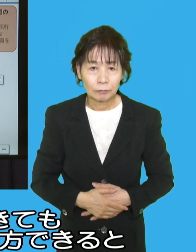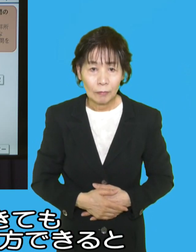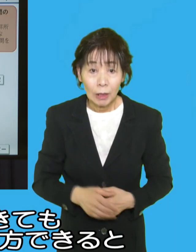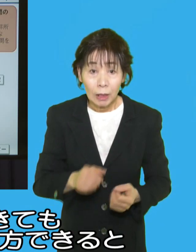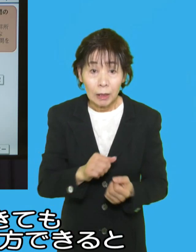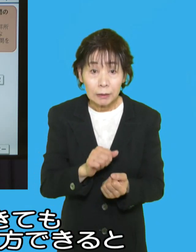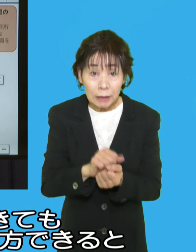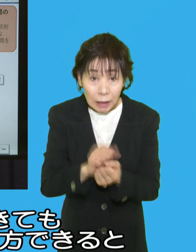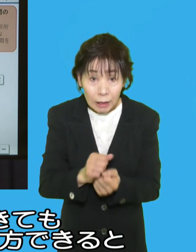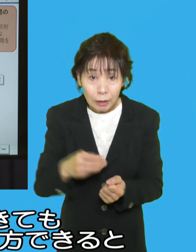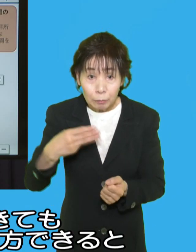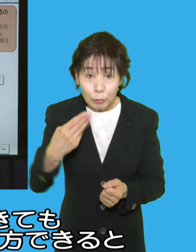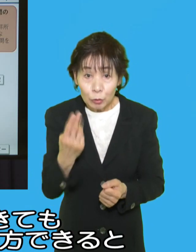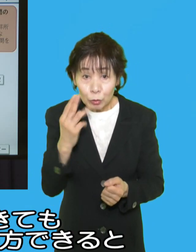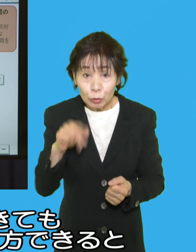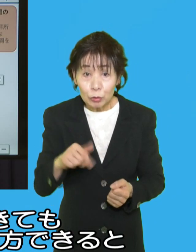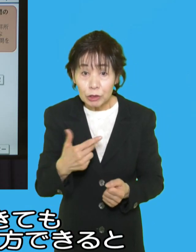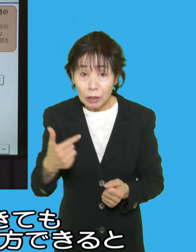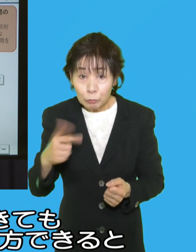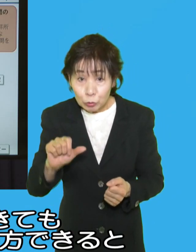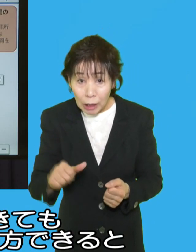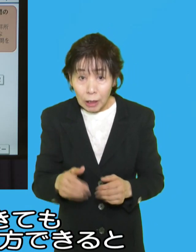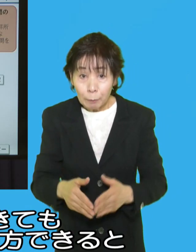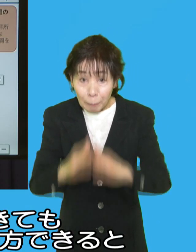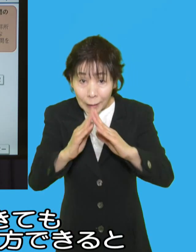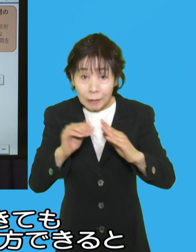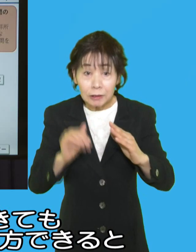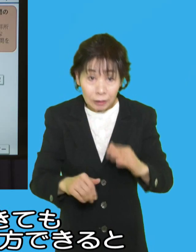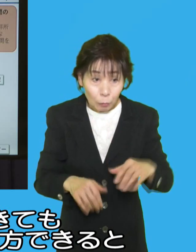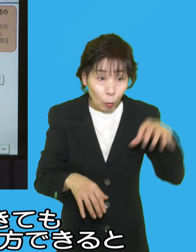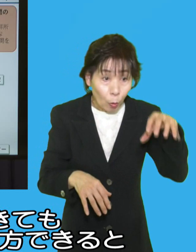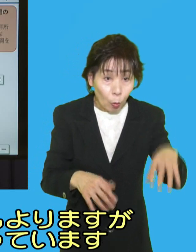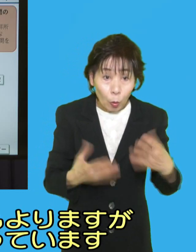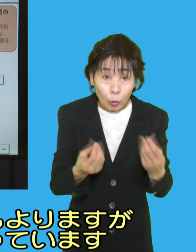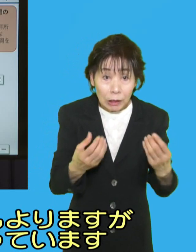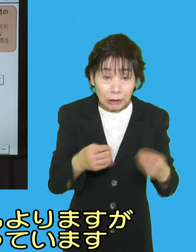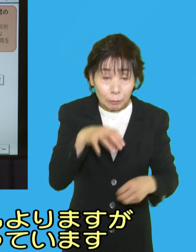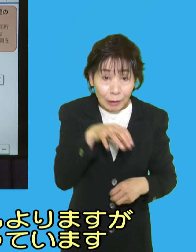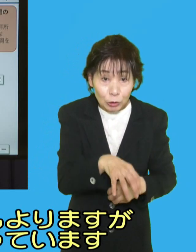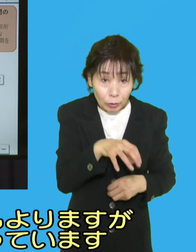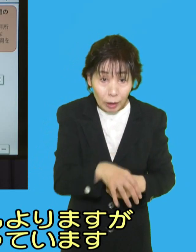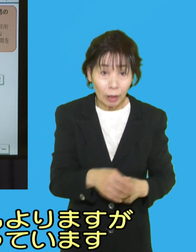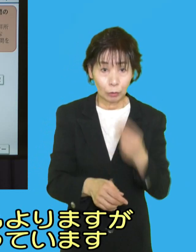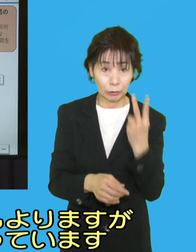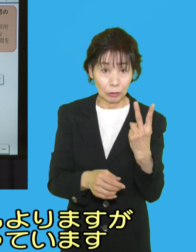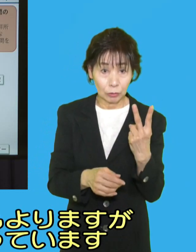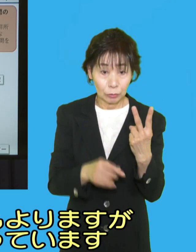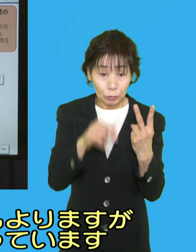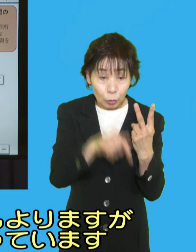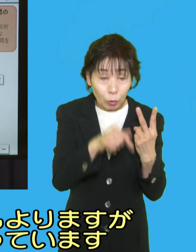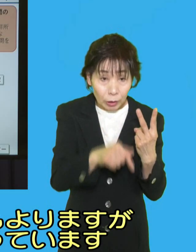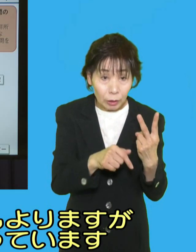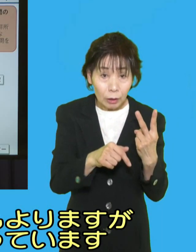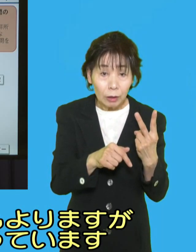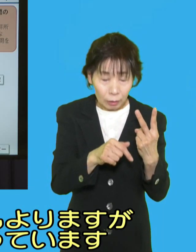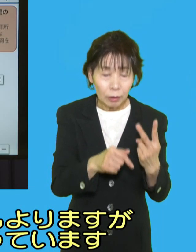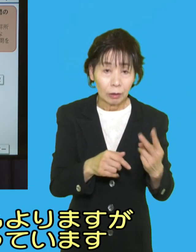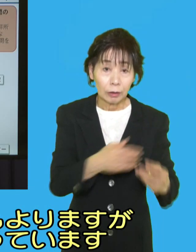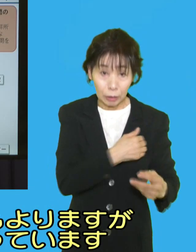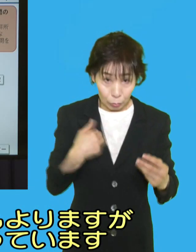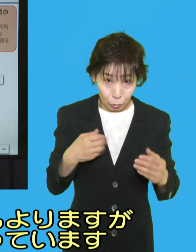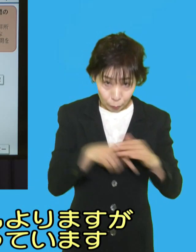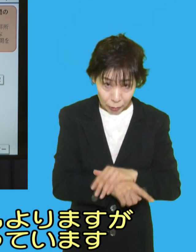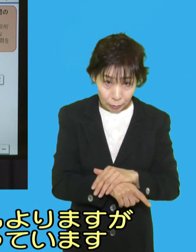ュージアムができても同じ跡地で気球も両方できると、 両方する、そのミュージアムの規模にもよりますが、